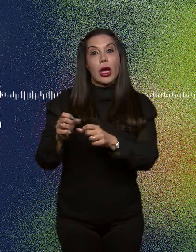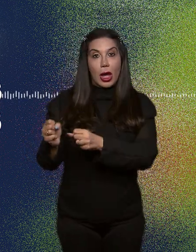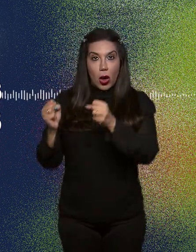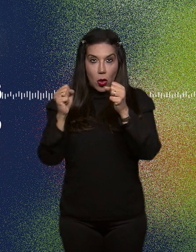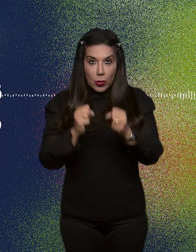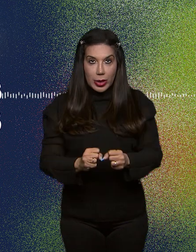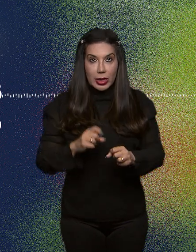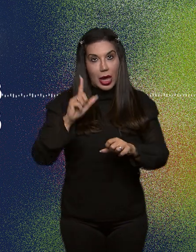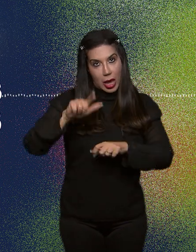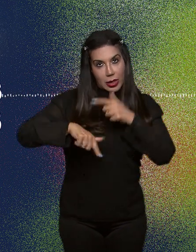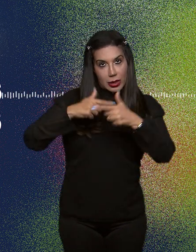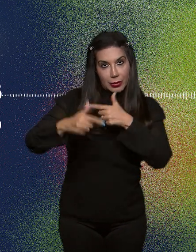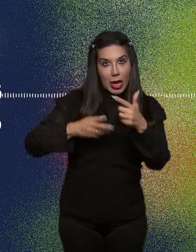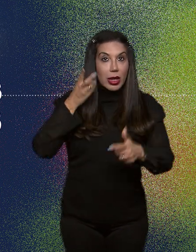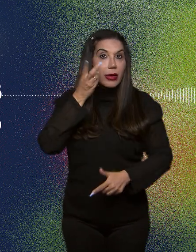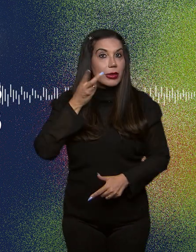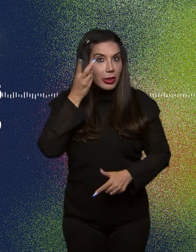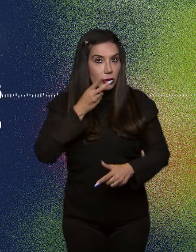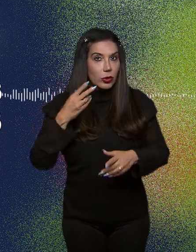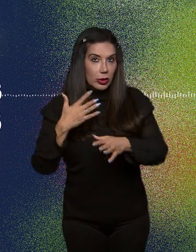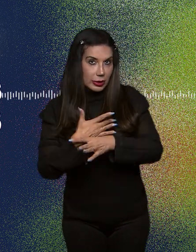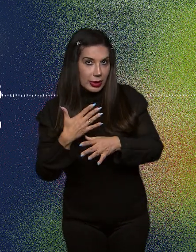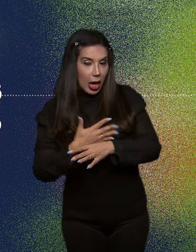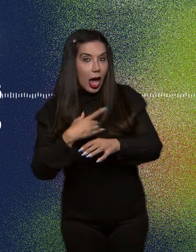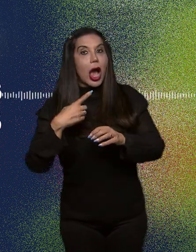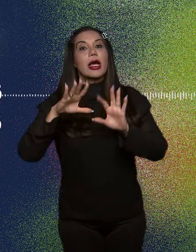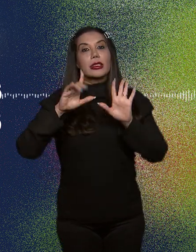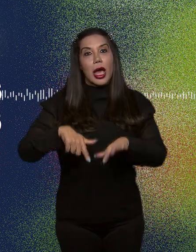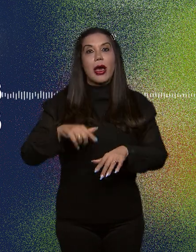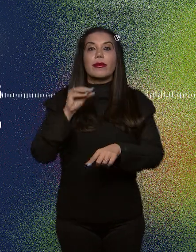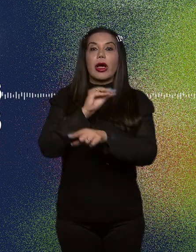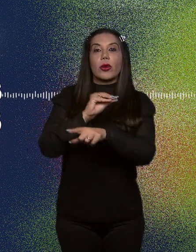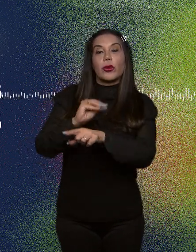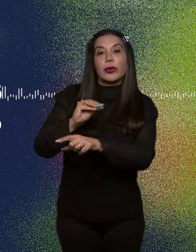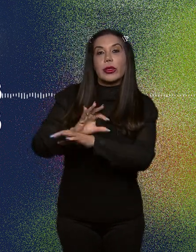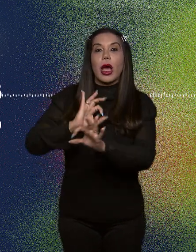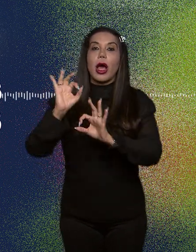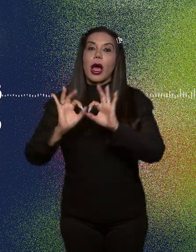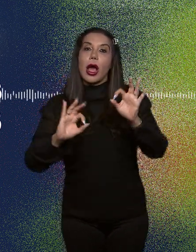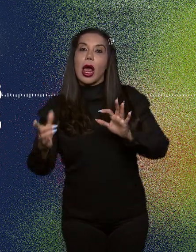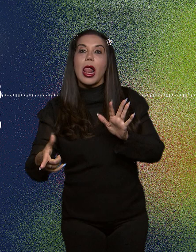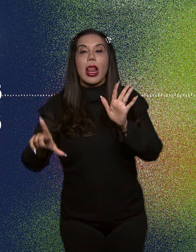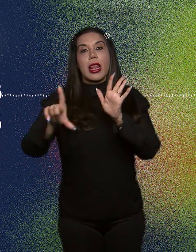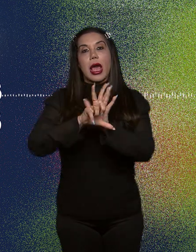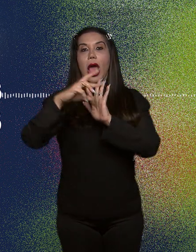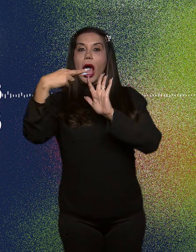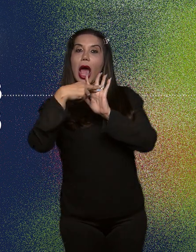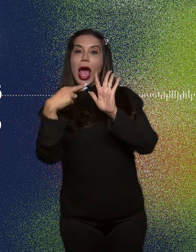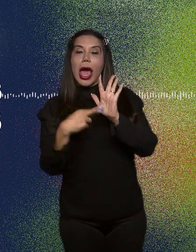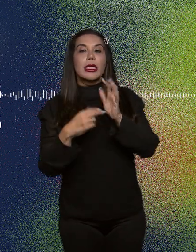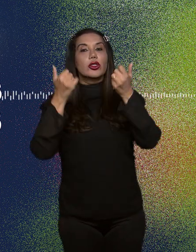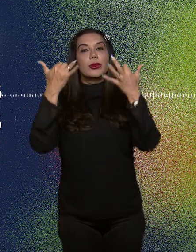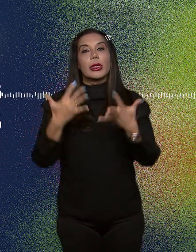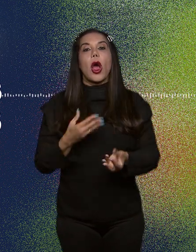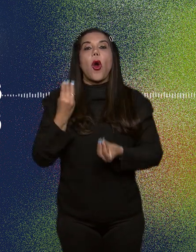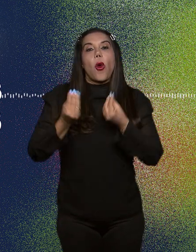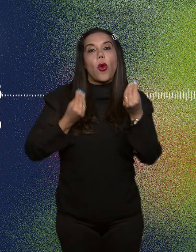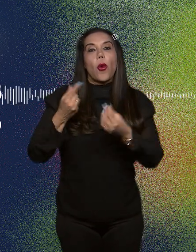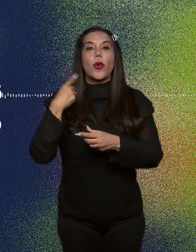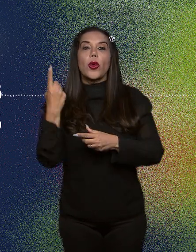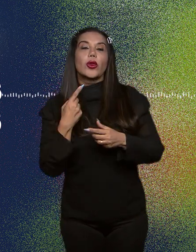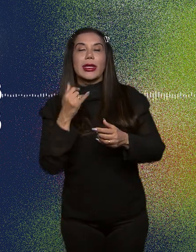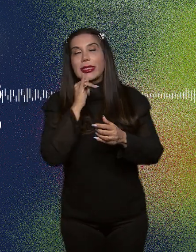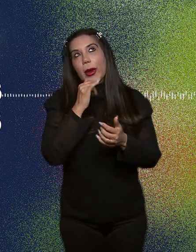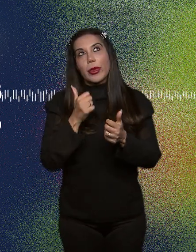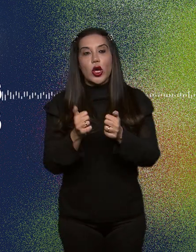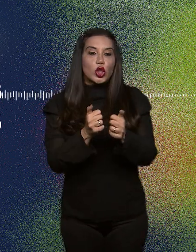onde atuam os vereadores nas cidades. Ele vai cuidar de estabelecer as leis, das regras, né, de dizer como é que a gente vai jogar esse